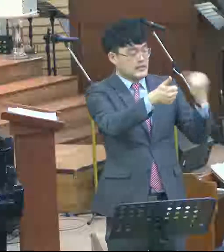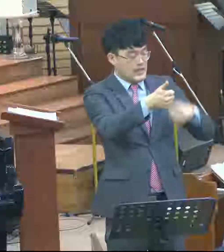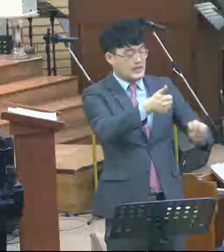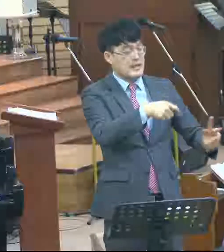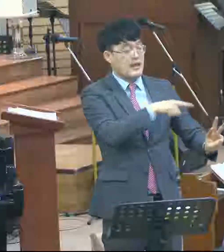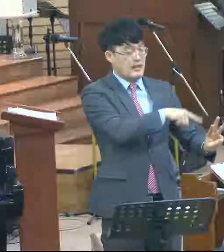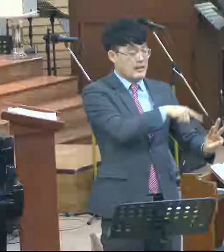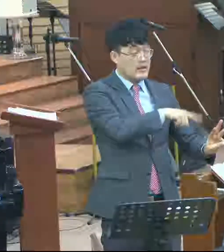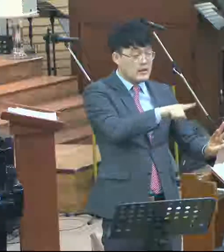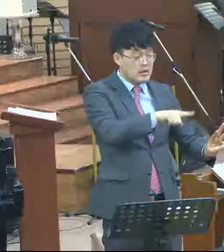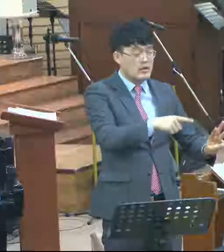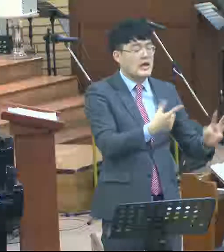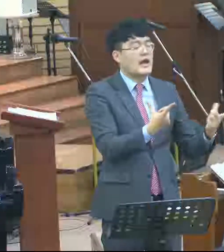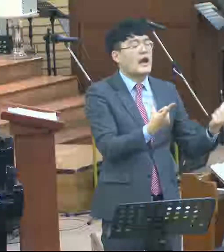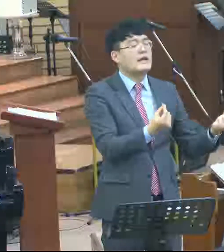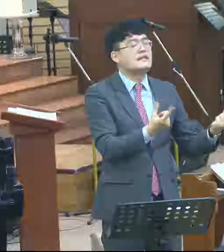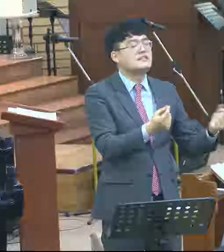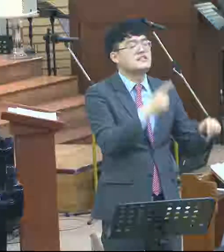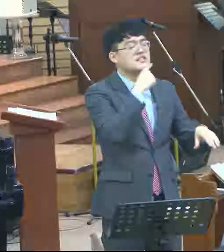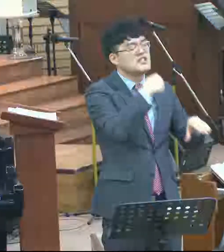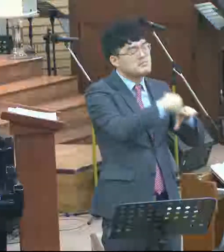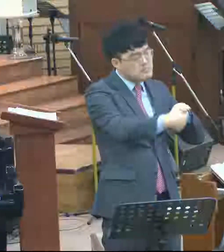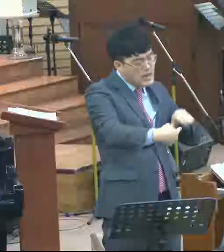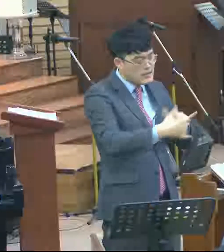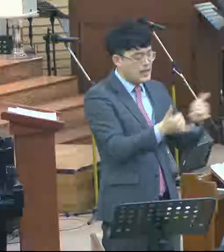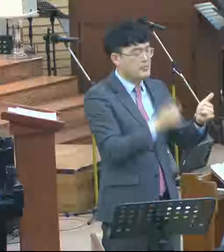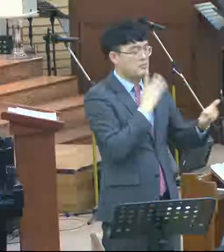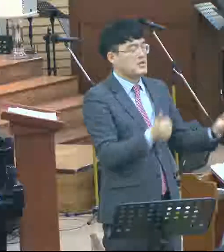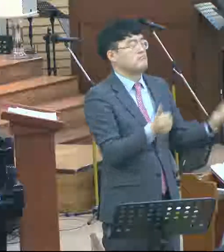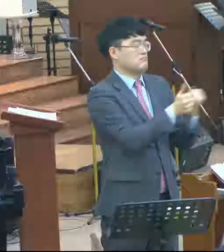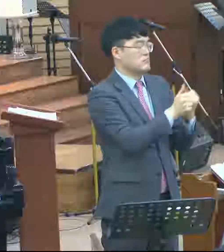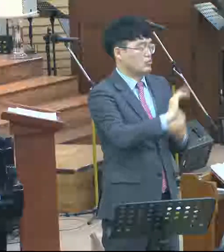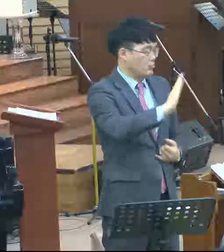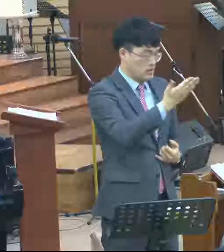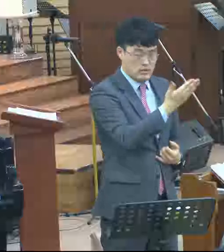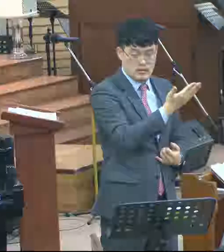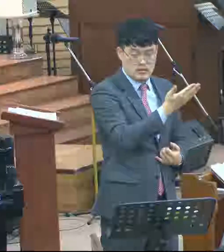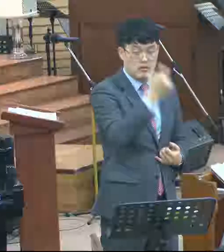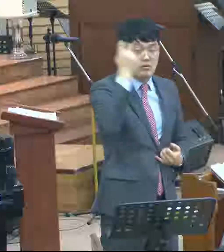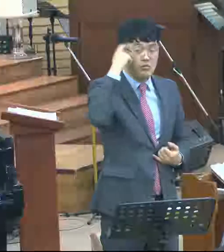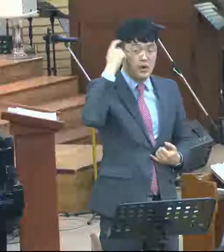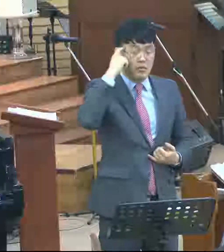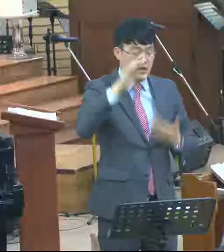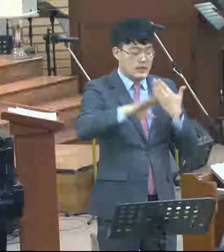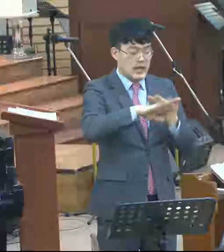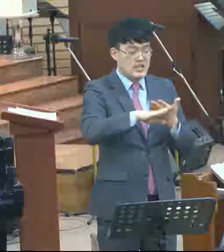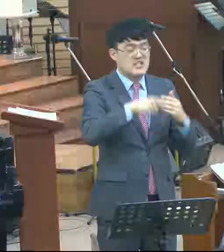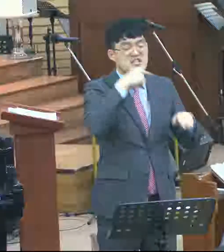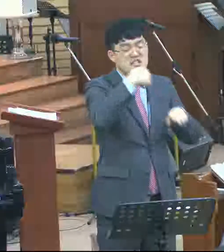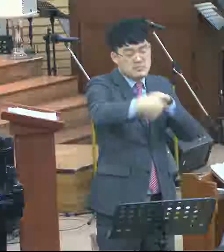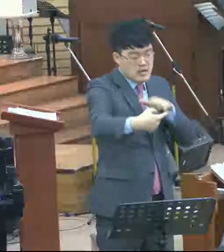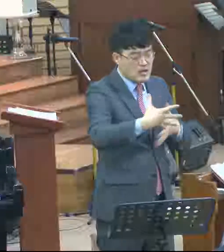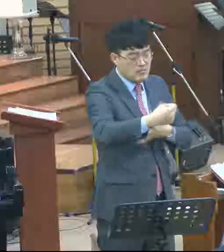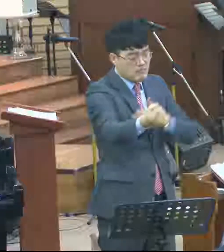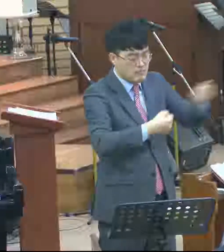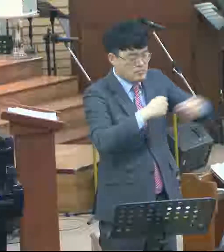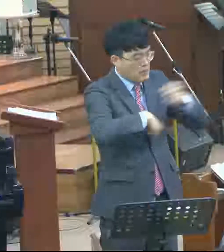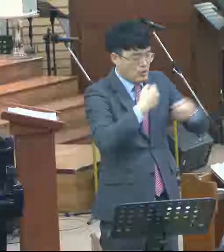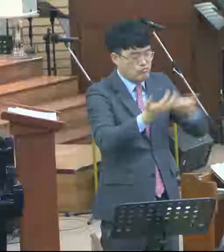조상 지파에게만 시집가야 된다. 그리고 조상들에게 받은 땅을 그 지파 안에서 계속 물려줘야